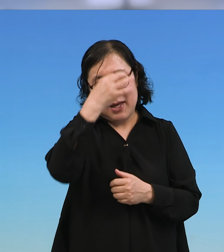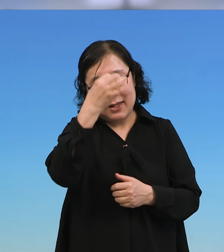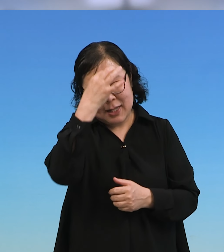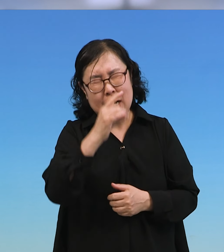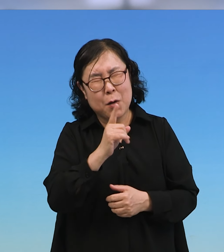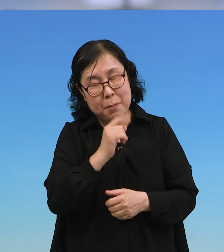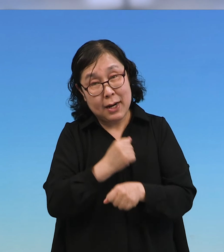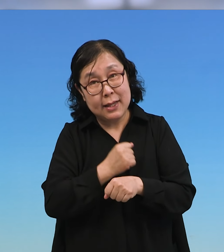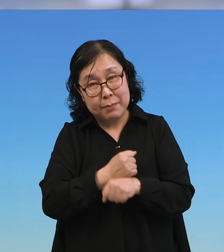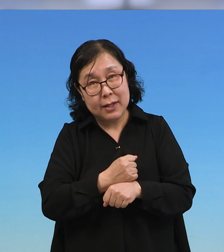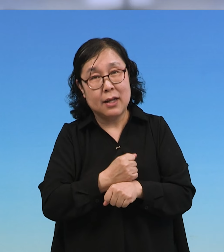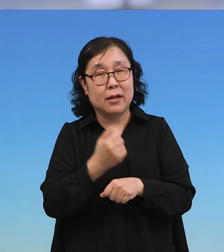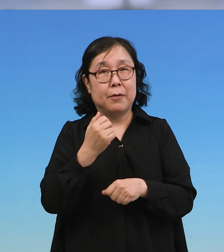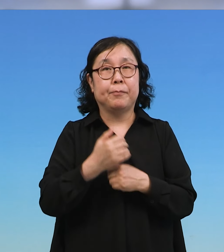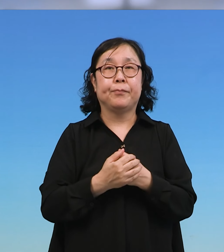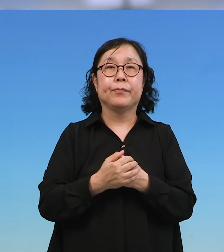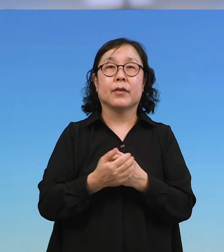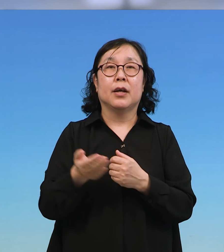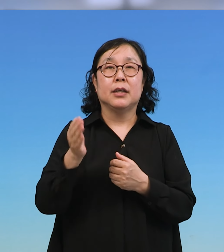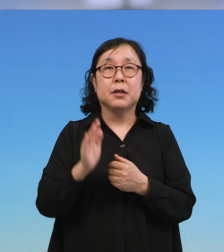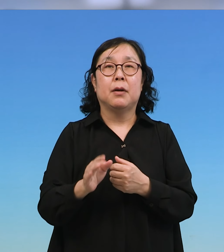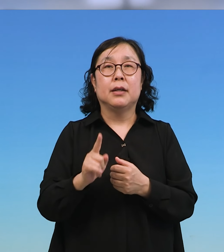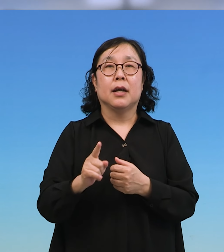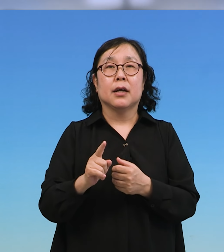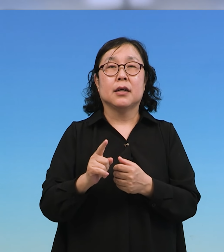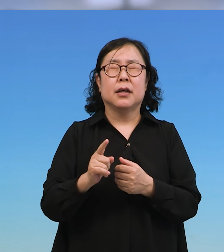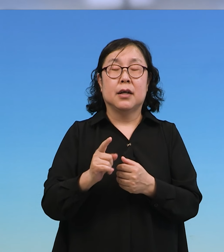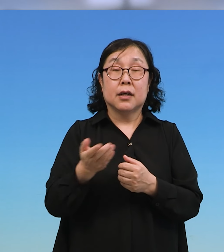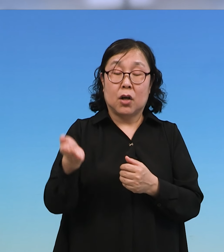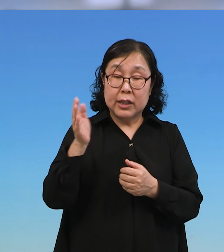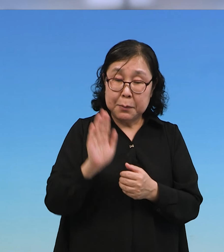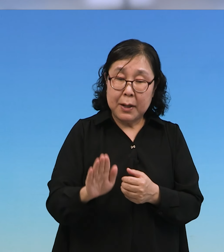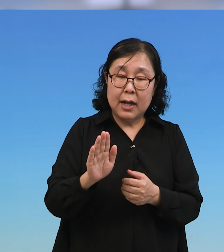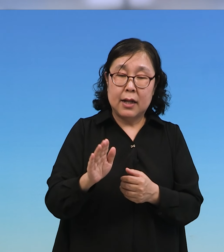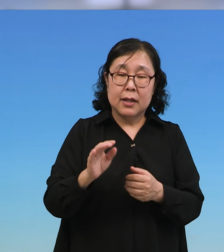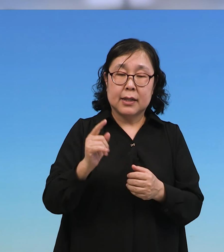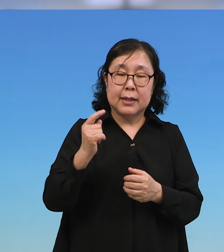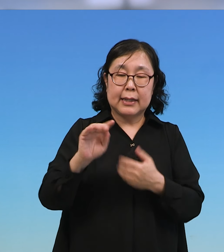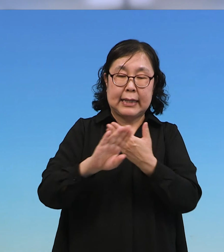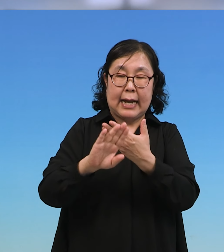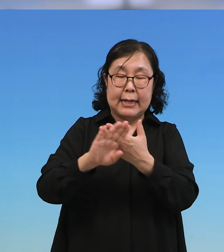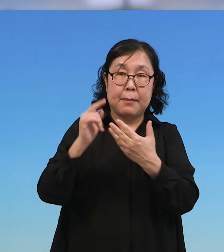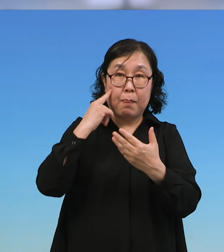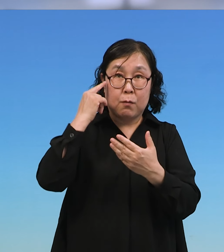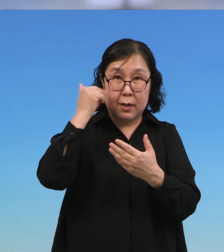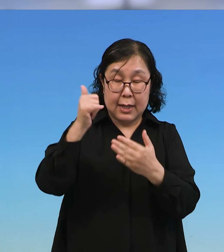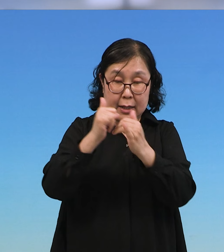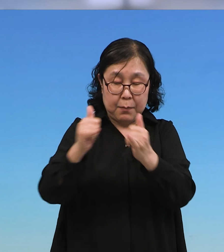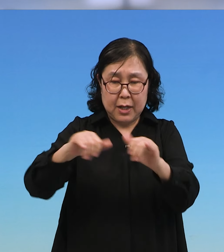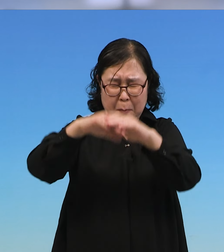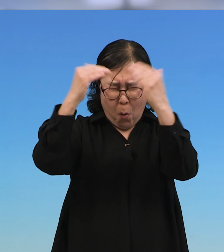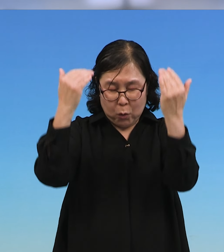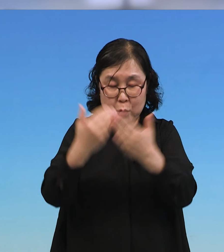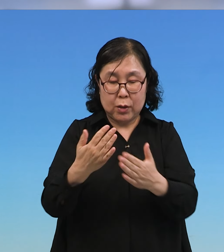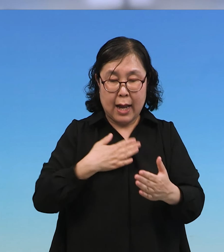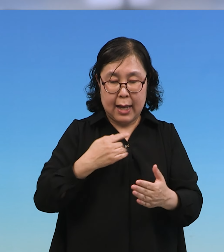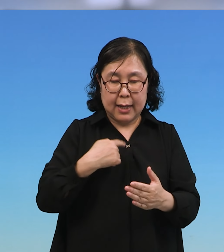하지만요, 그걸 다들 아름다운 추억으로 이야기하는 겁니다.